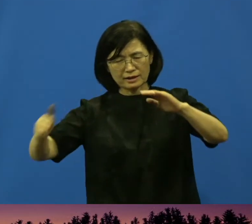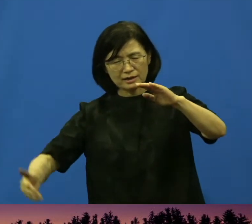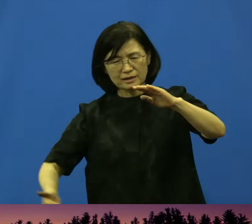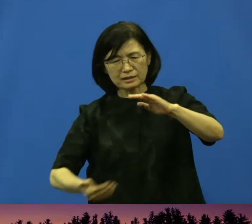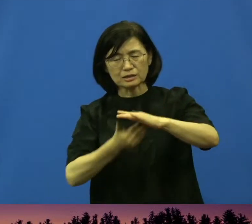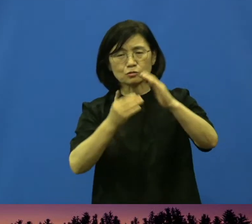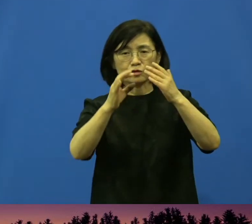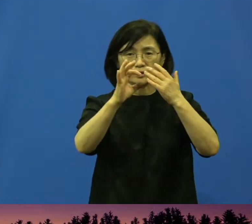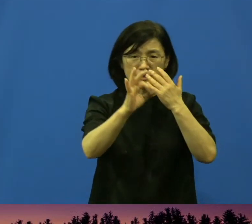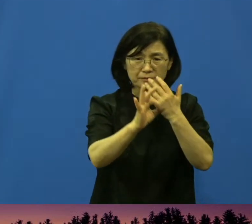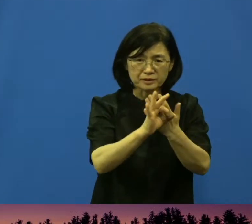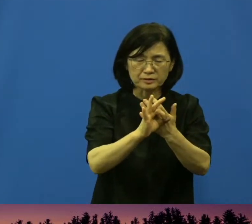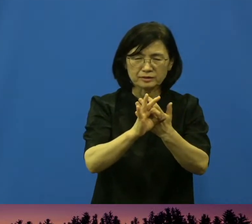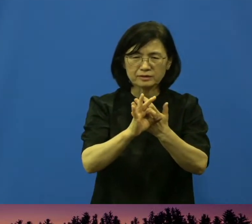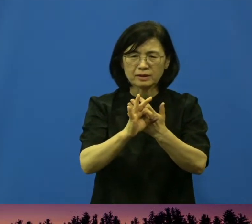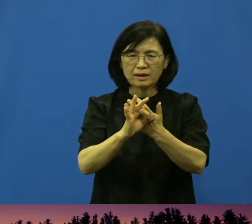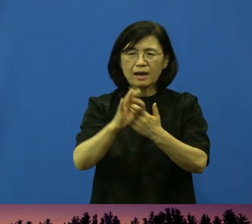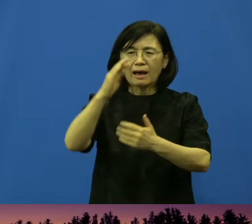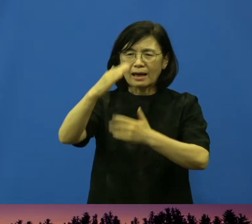영광을 돌리지 않아요.